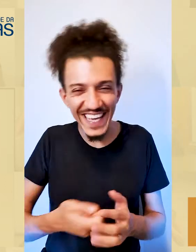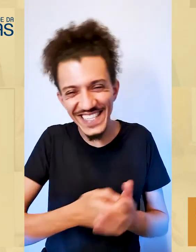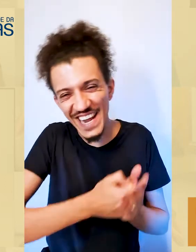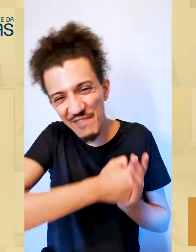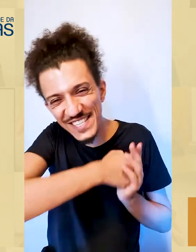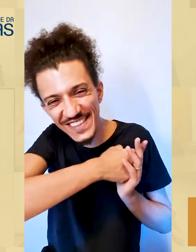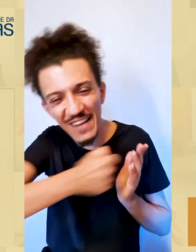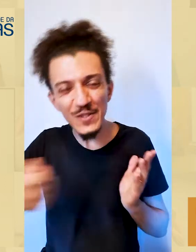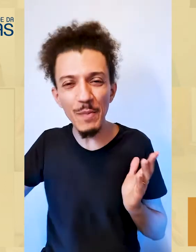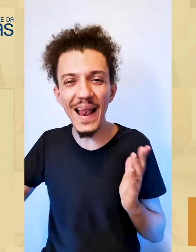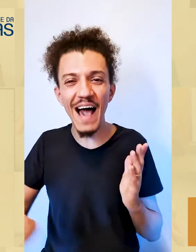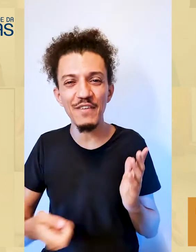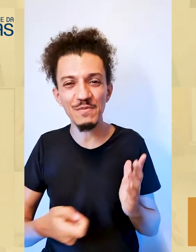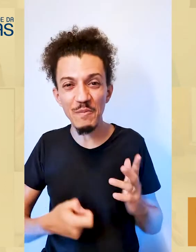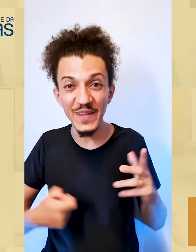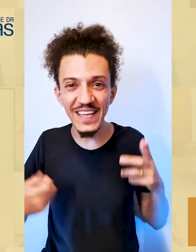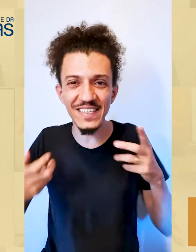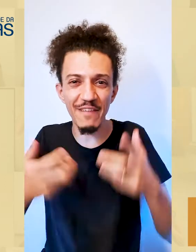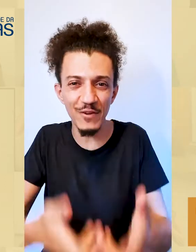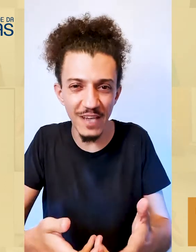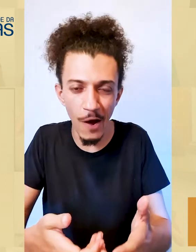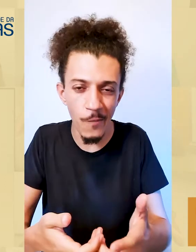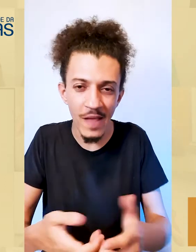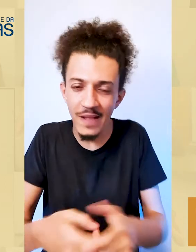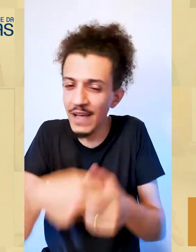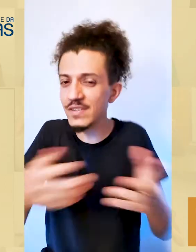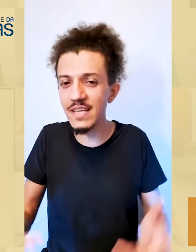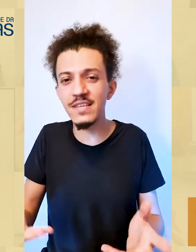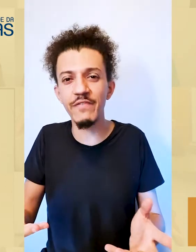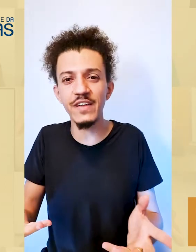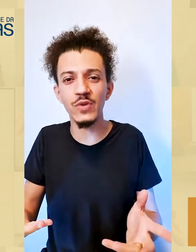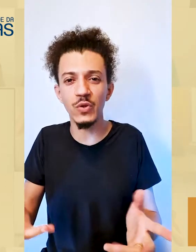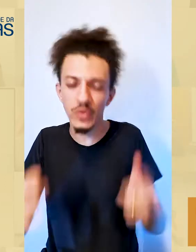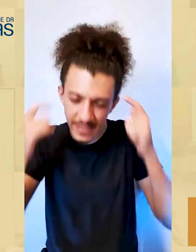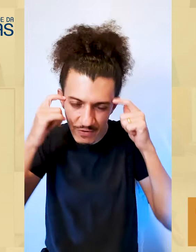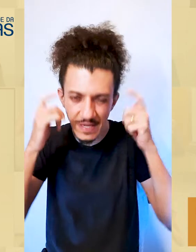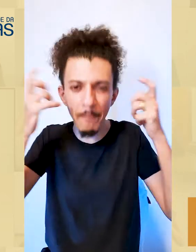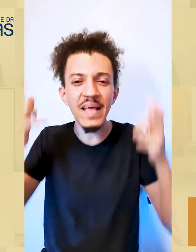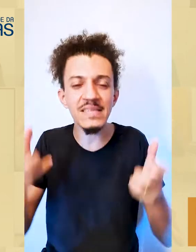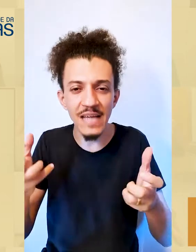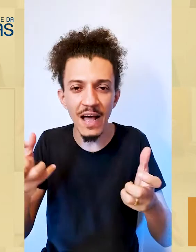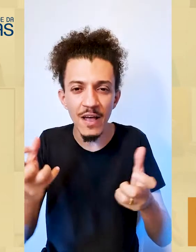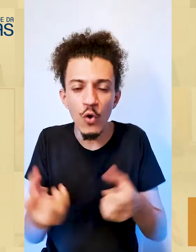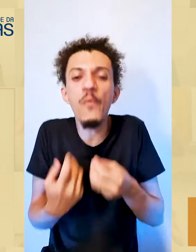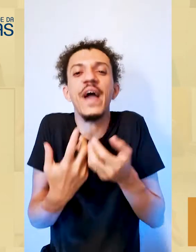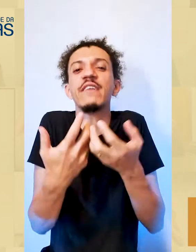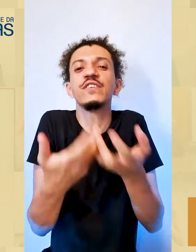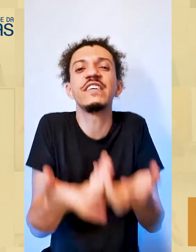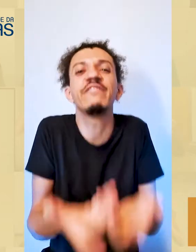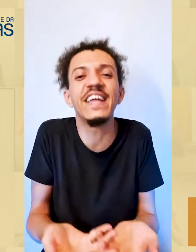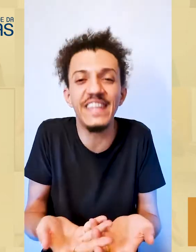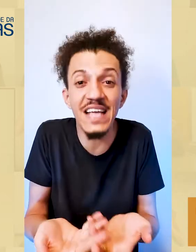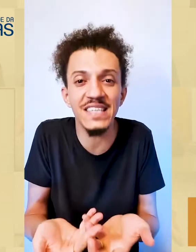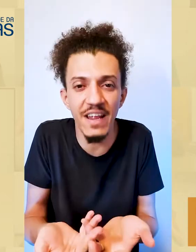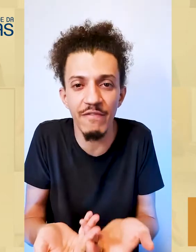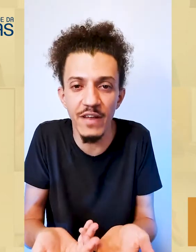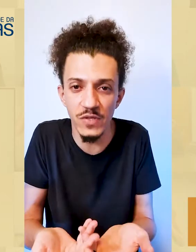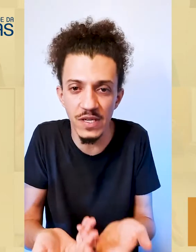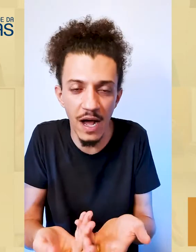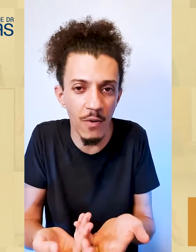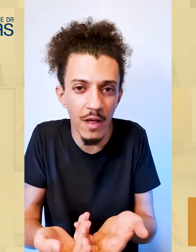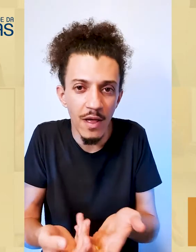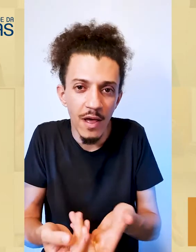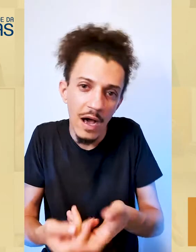você tem que escrever esse tanto de palavras para poder escrever o sinal, até você escrever isso aí tudo, até você pensar como é que você vai descrever